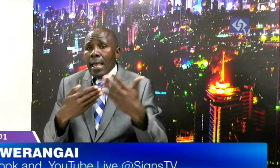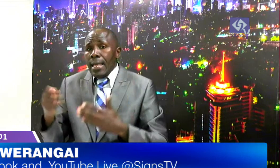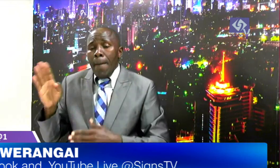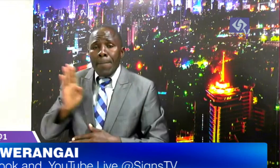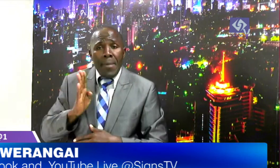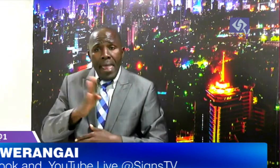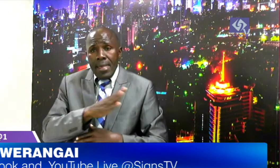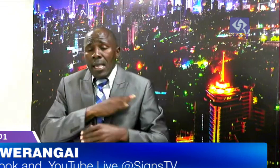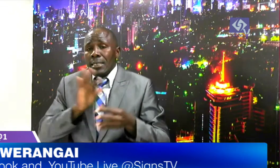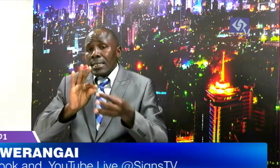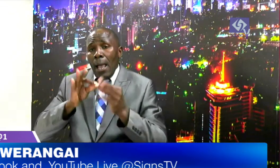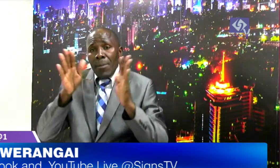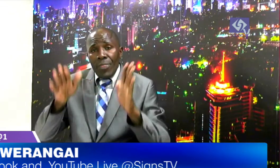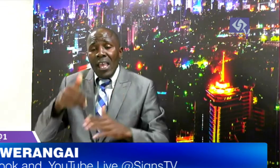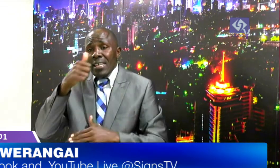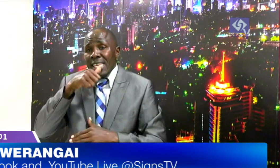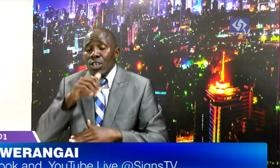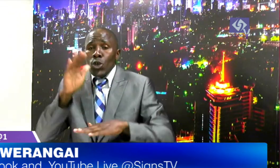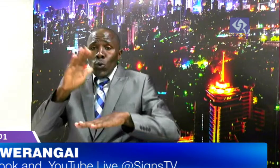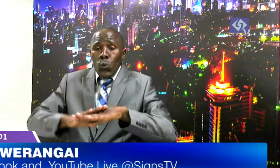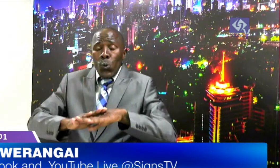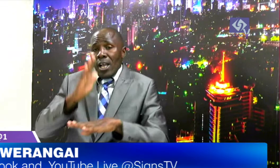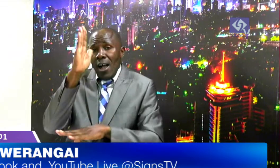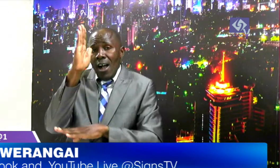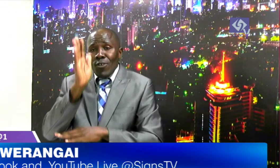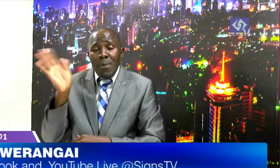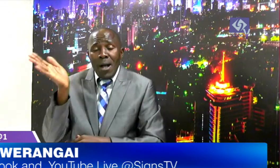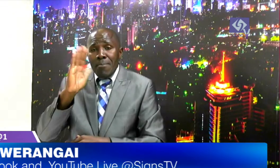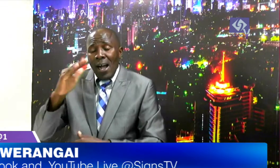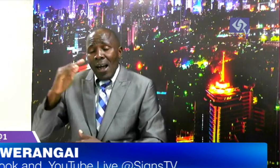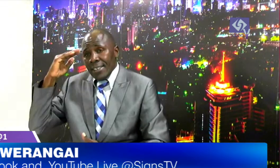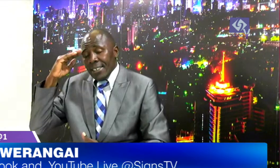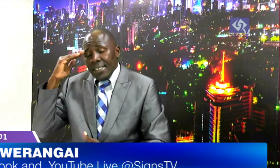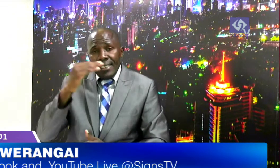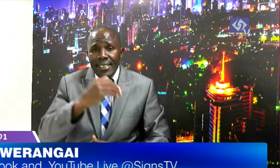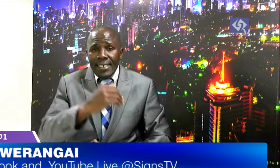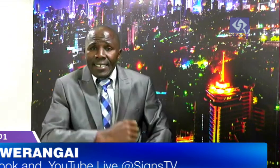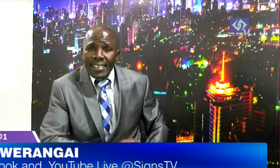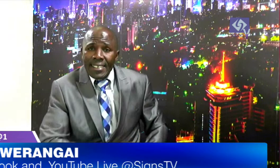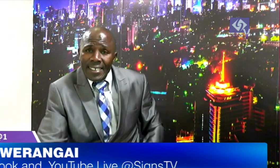Ben. That is my sign name. My interpreter doing the voicing is Anne Wairimo. Good afternoon and bye-bye.